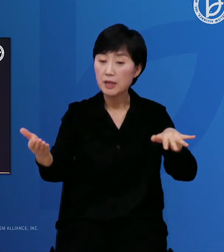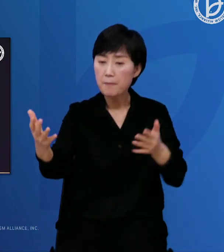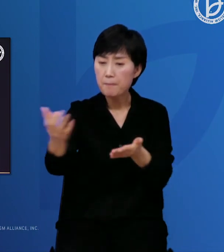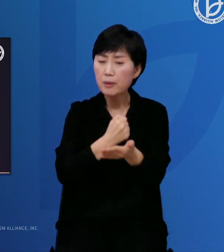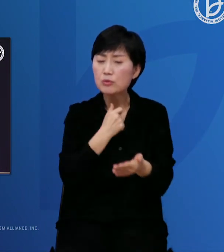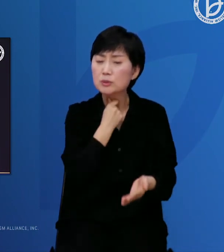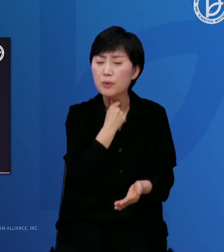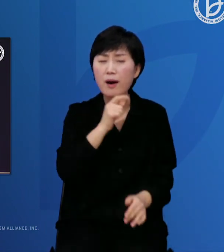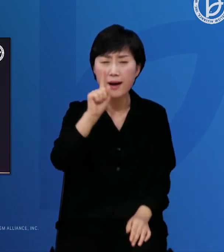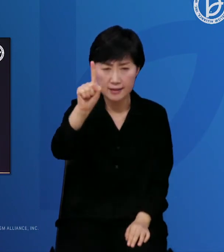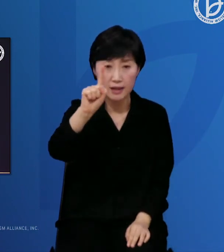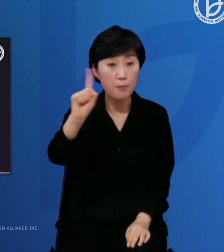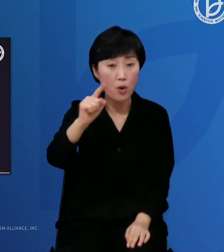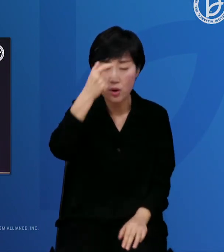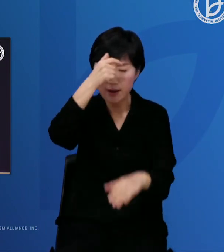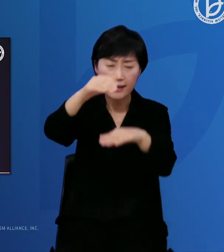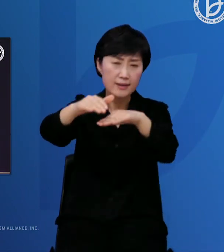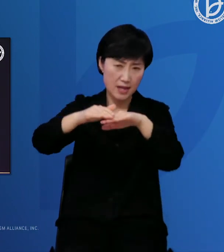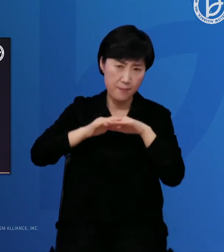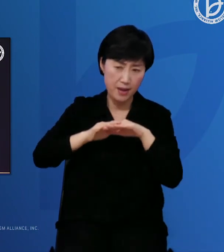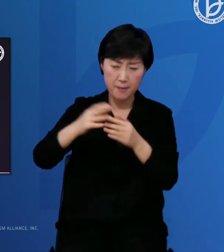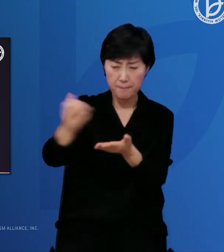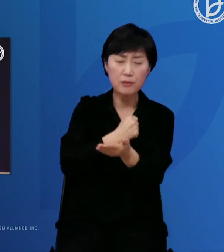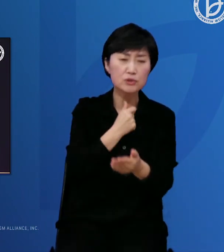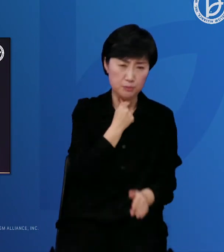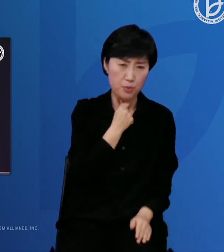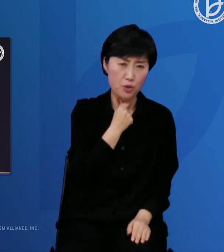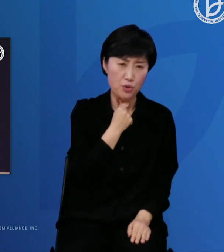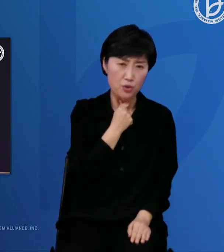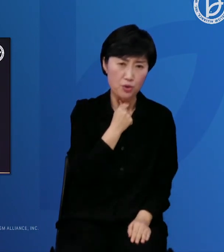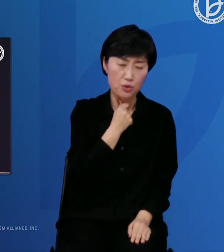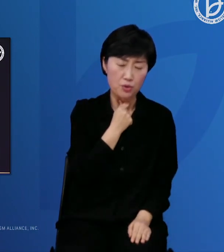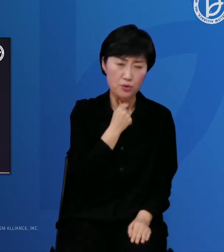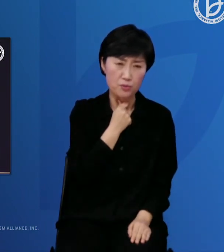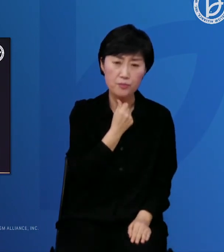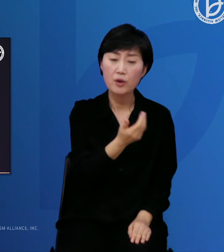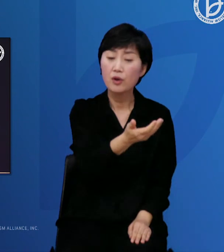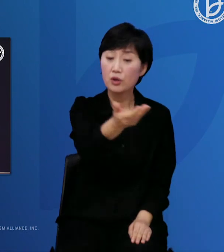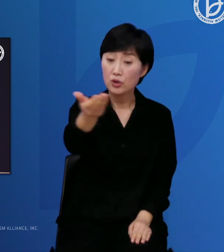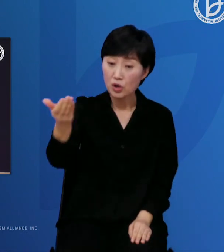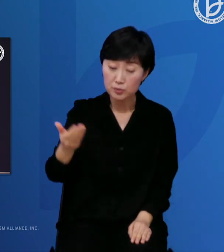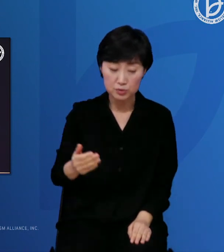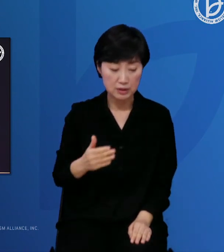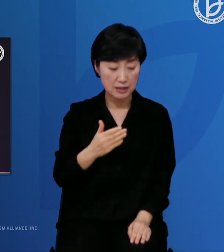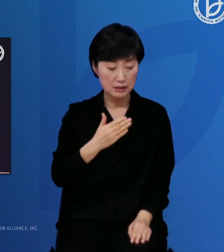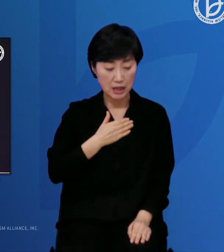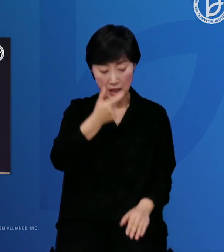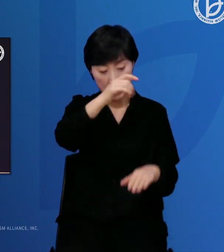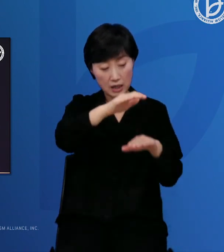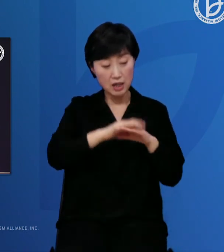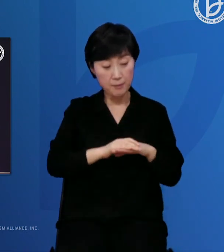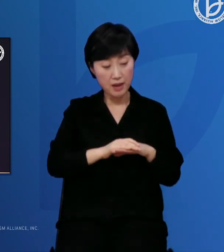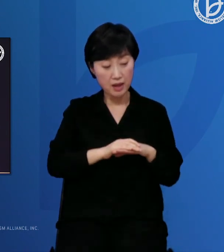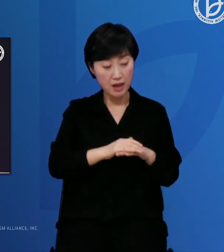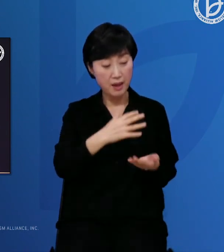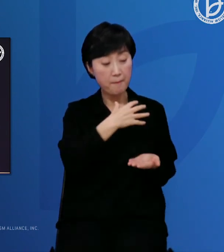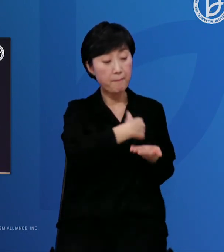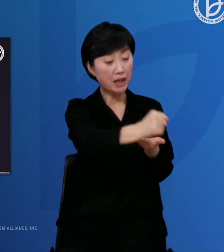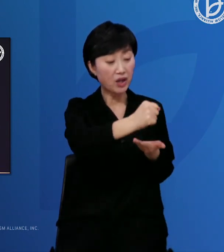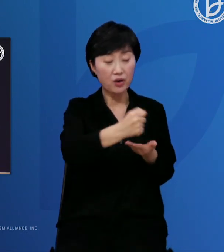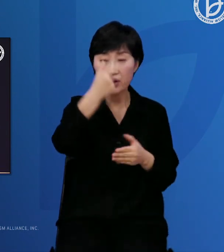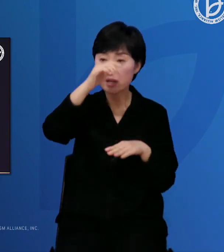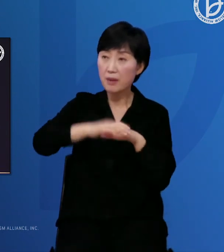합니다. Satan seeks to take away your worship. 여러분 예배를 빼앗기면 다 빼앗긴 겁니다. But